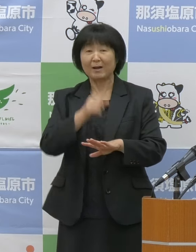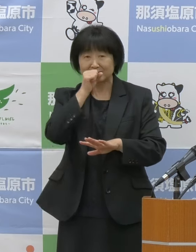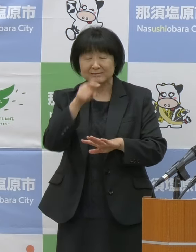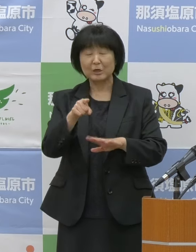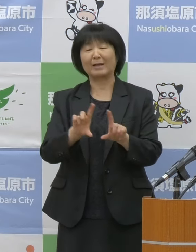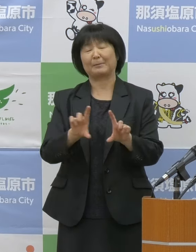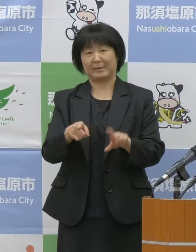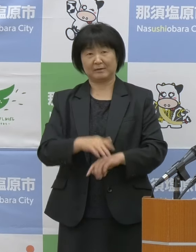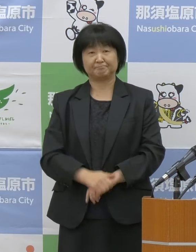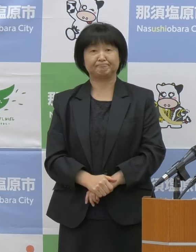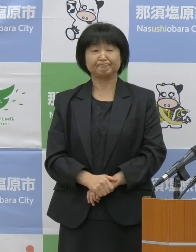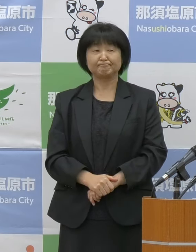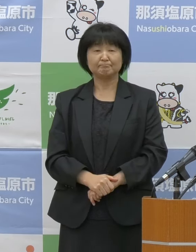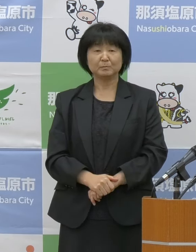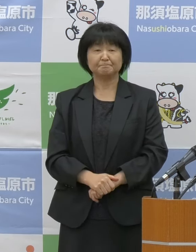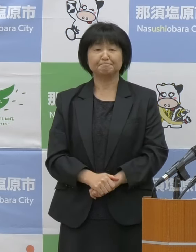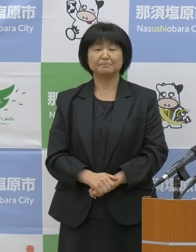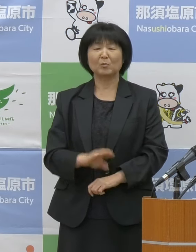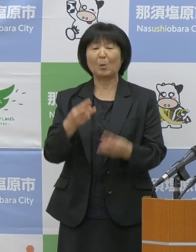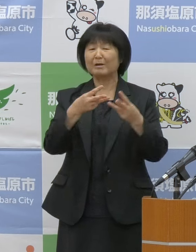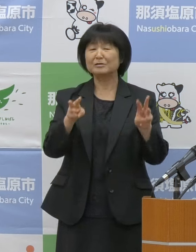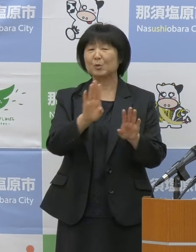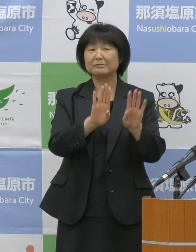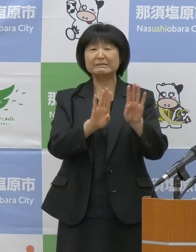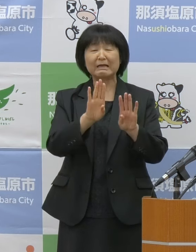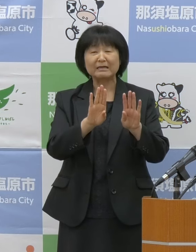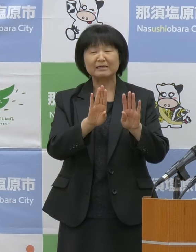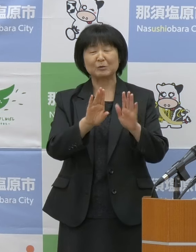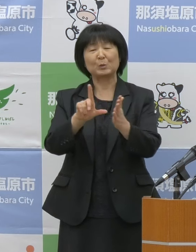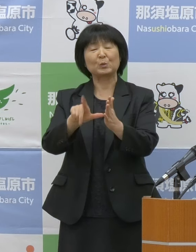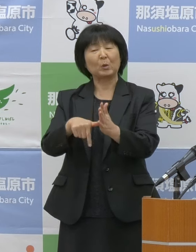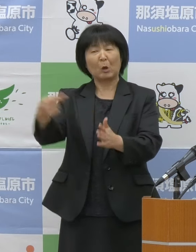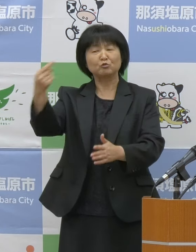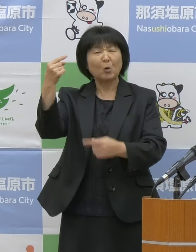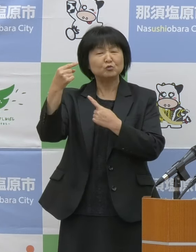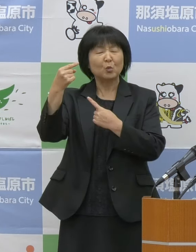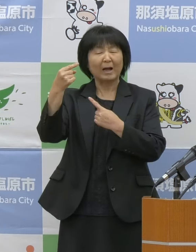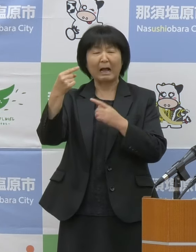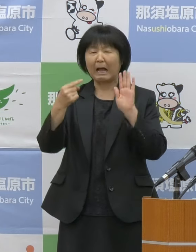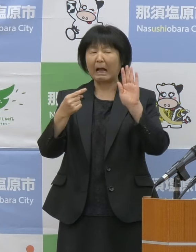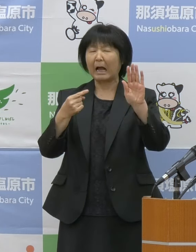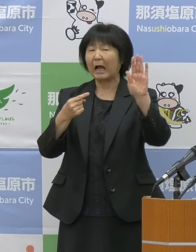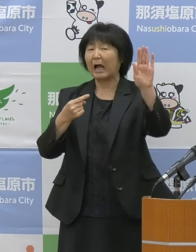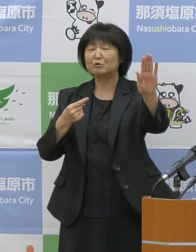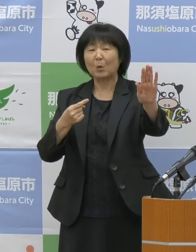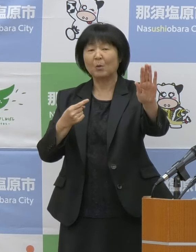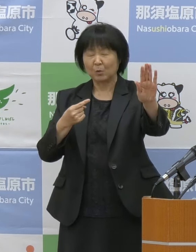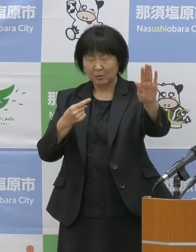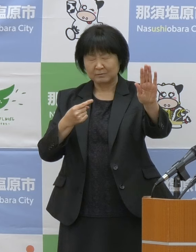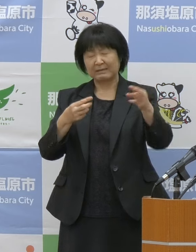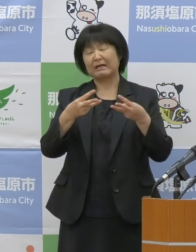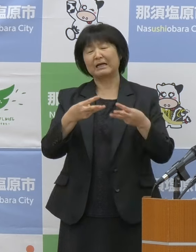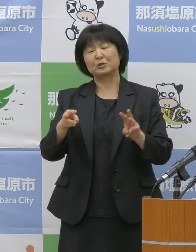し、そうした非常事態の教訓というのは、後々のやはり有事の